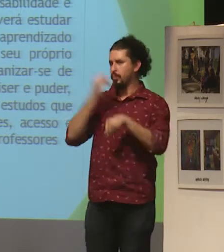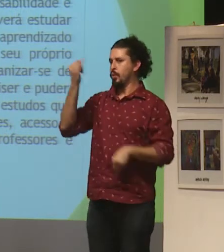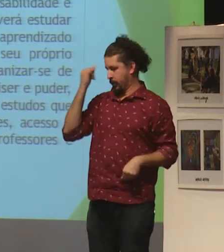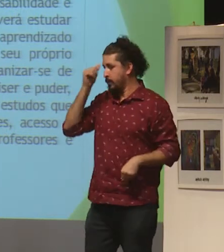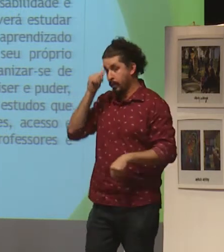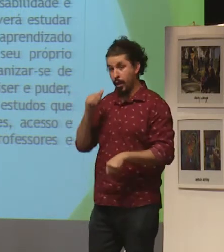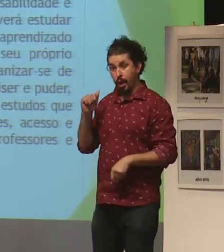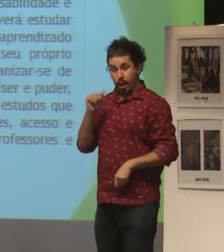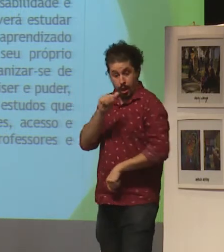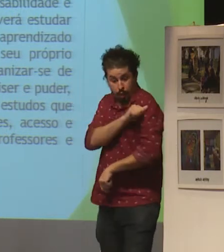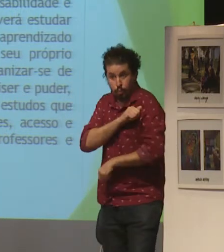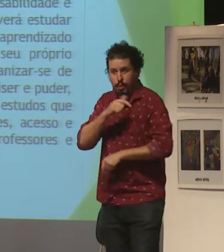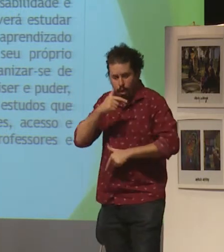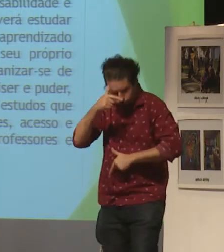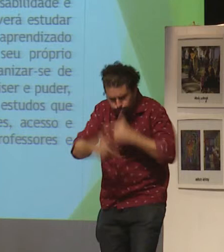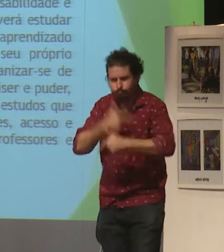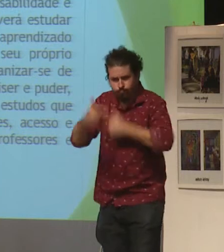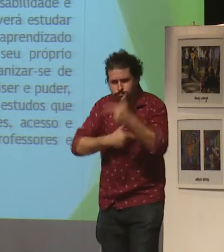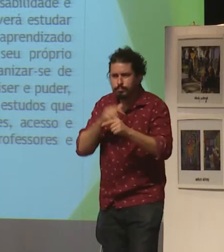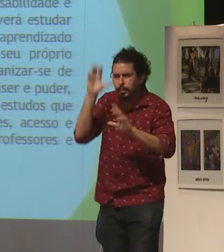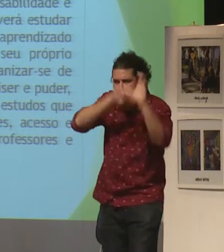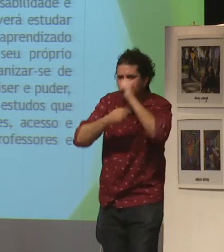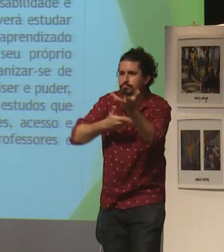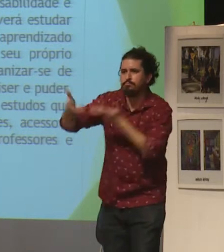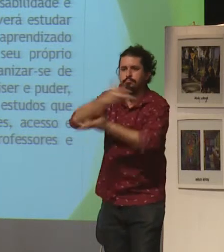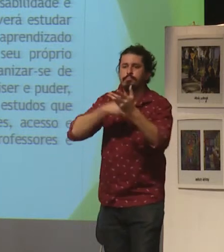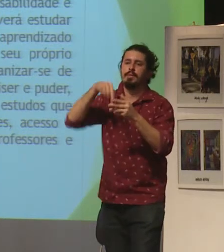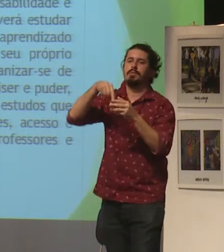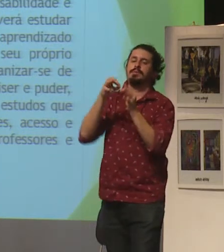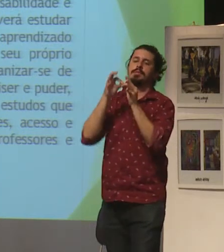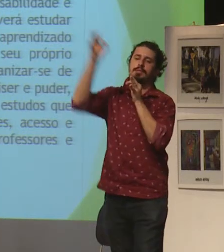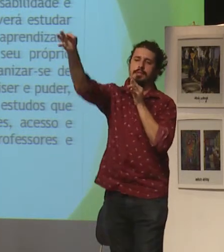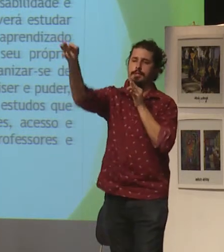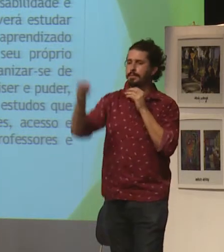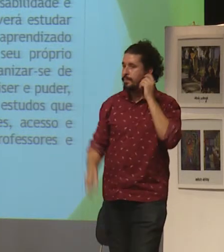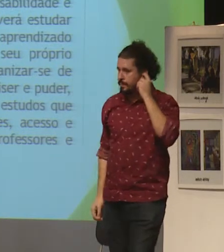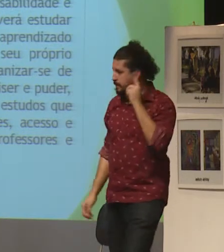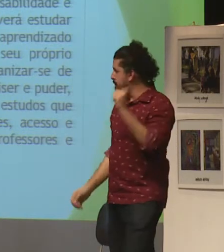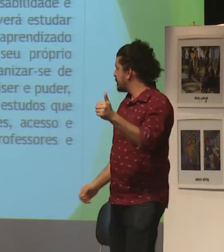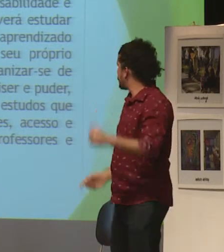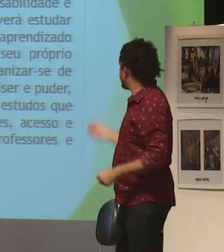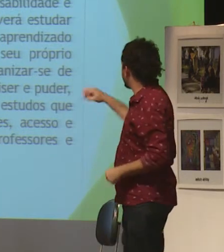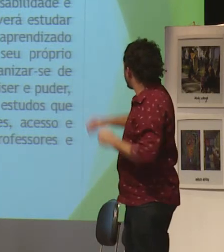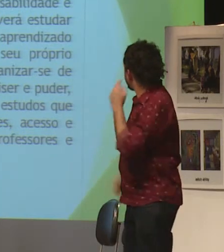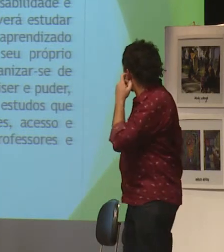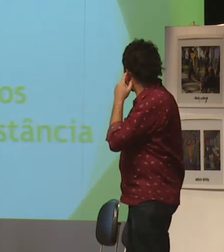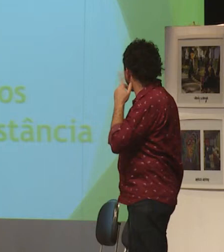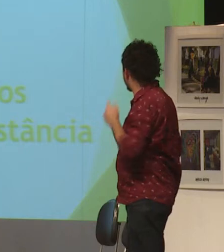muito mais rápido. Isso é bem importante, que o aluno entenda também o trabalho dele, o papel dele no ensino à distância. Tudo bem?